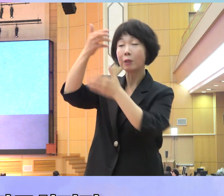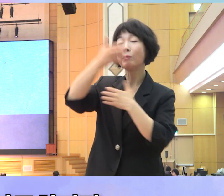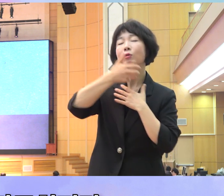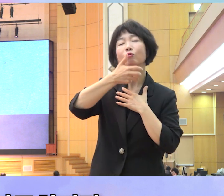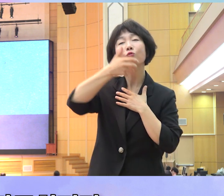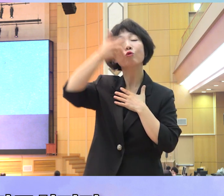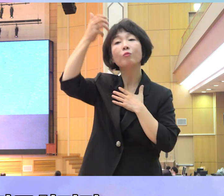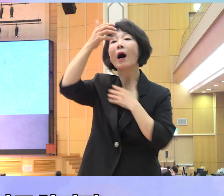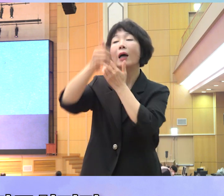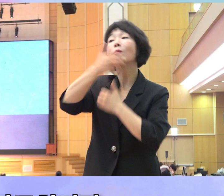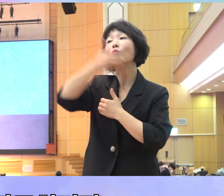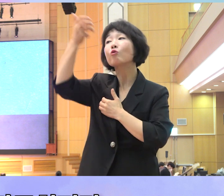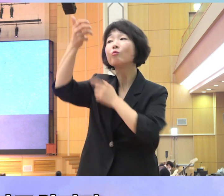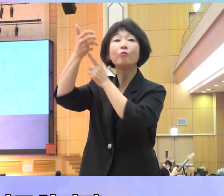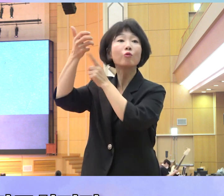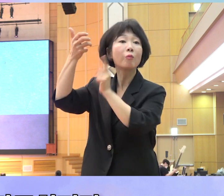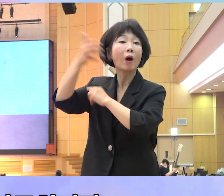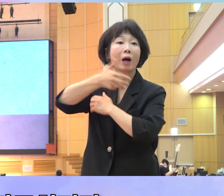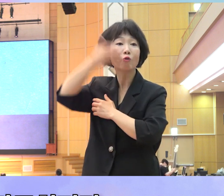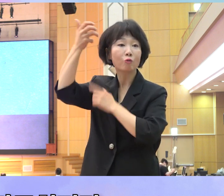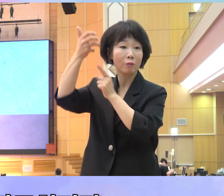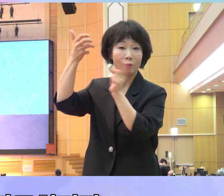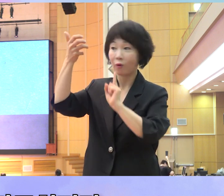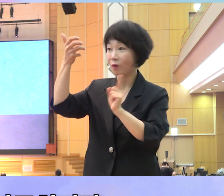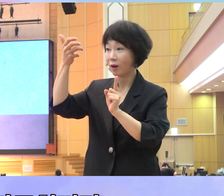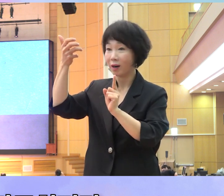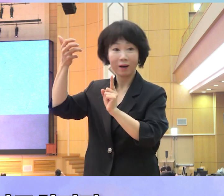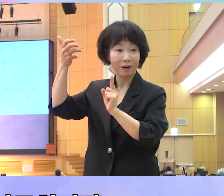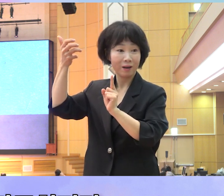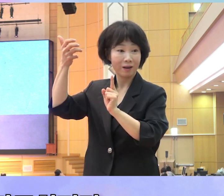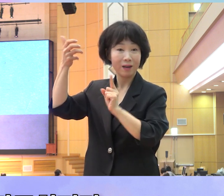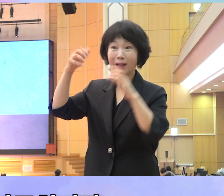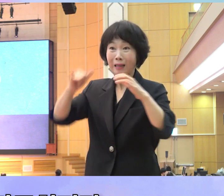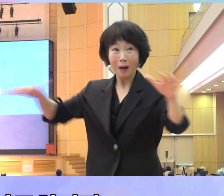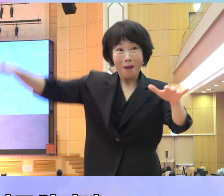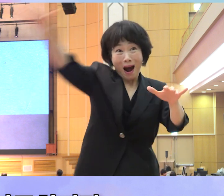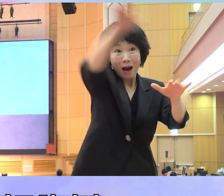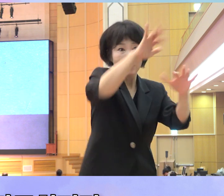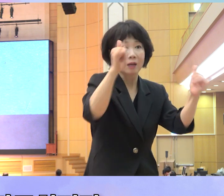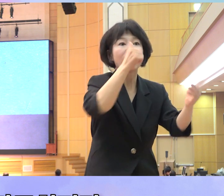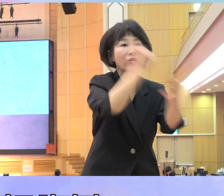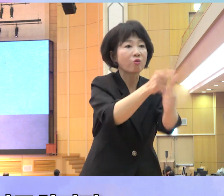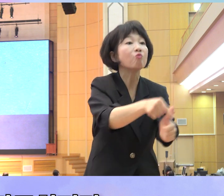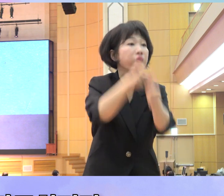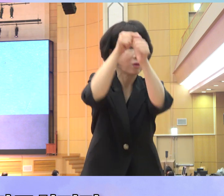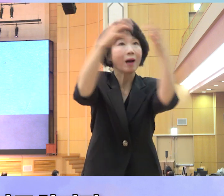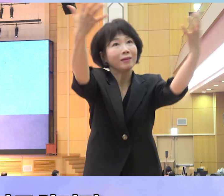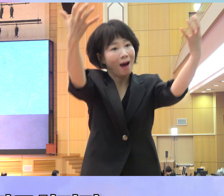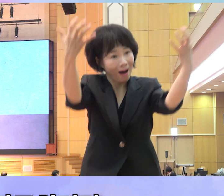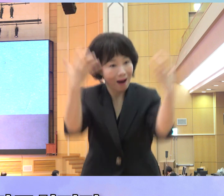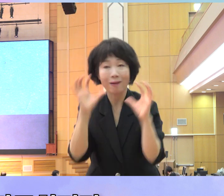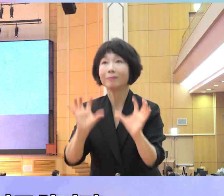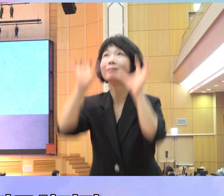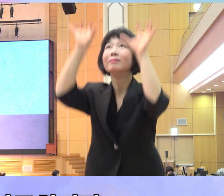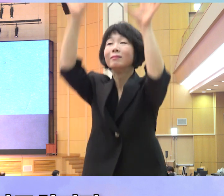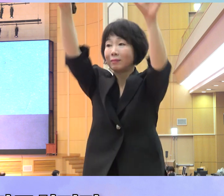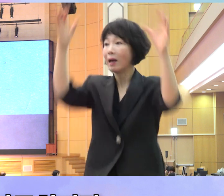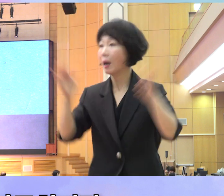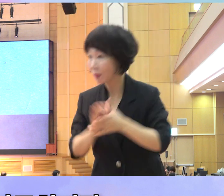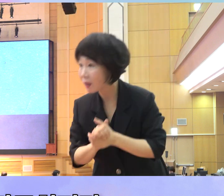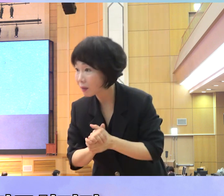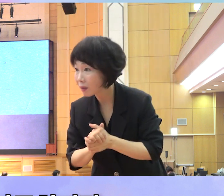뭐예요? 하나님이 세상을 이처럼 사랑하는 독생자를 주셔서 이 세상의 모든 많은 사람들이 예수 그리스도를 믿는